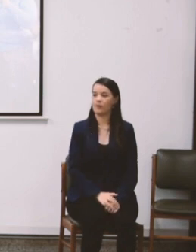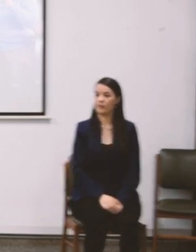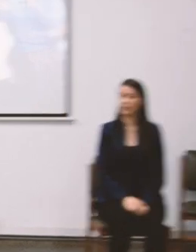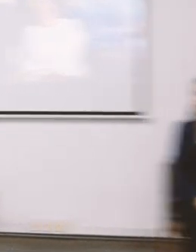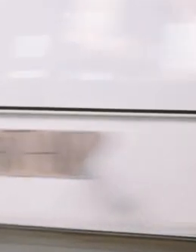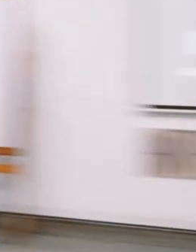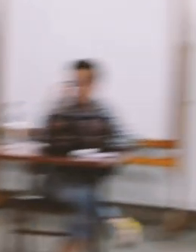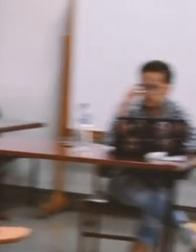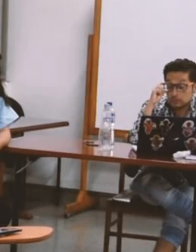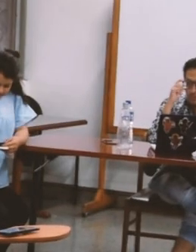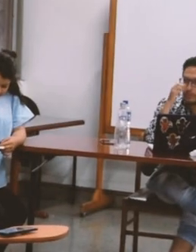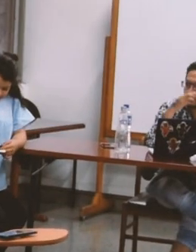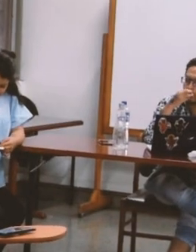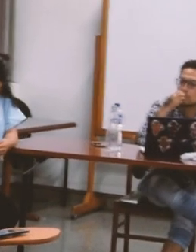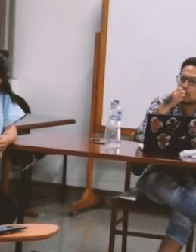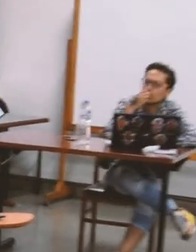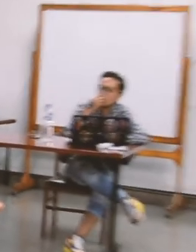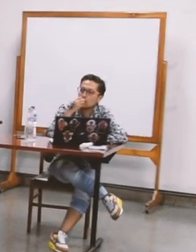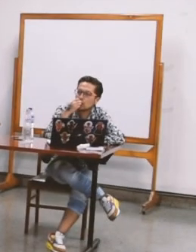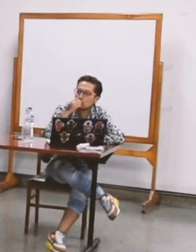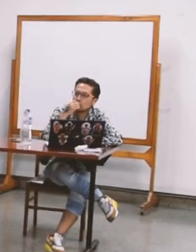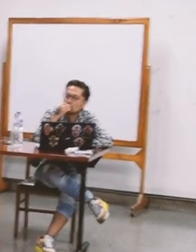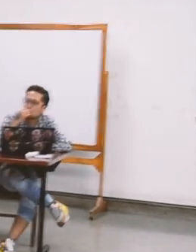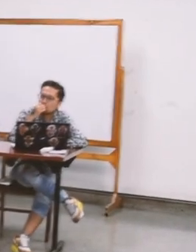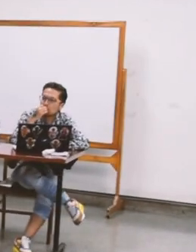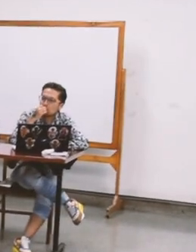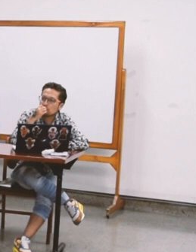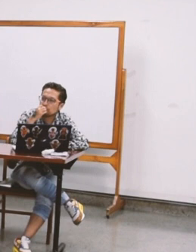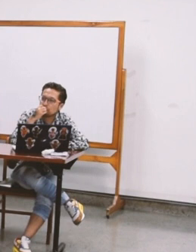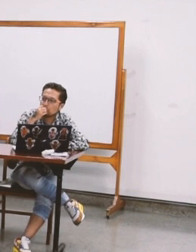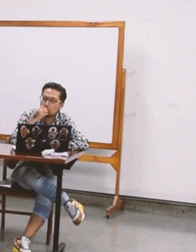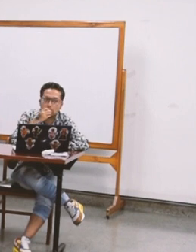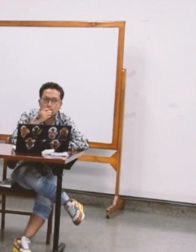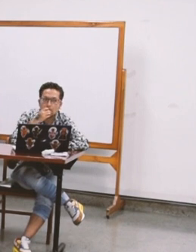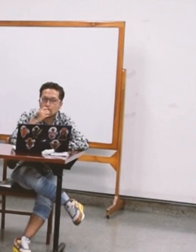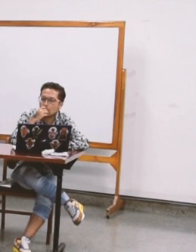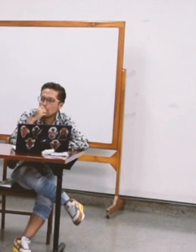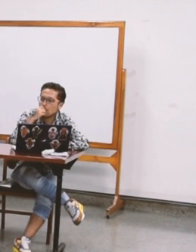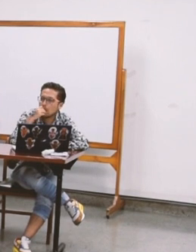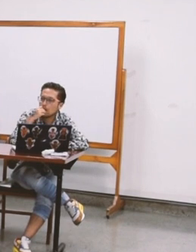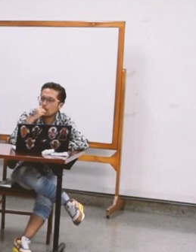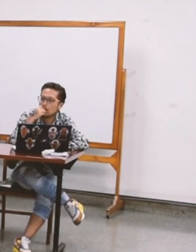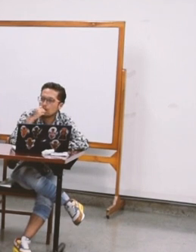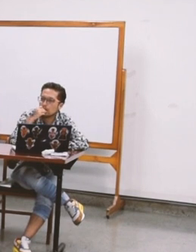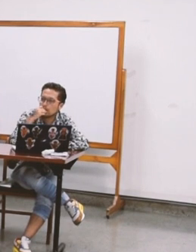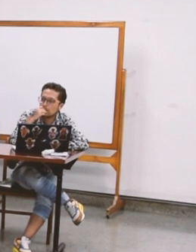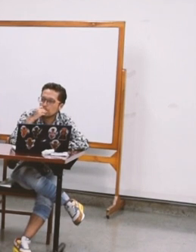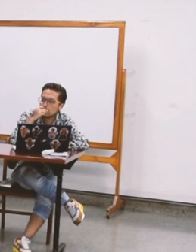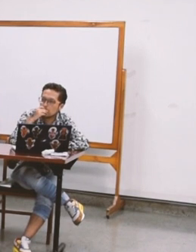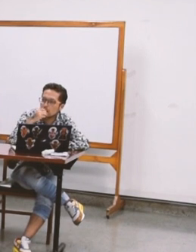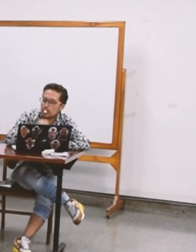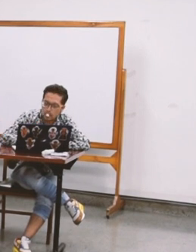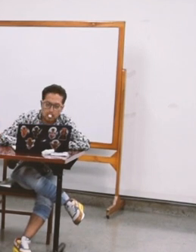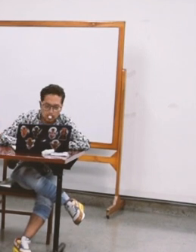que justo hoy, pues desde las 2, estamos reunidos como en una cátedra que se ha nombrado Discapacidad,